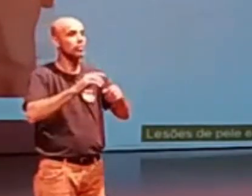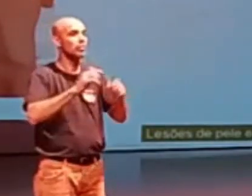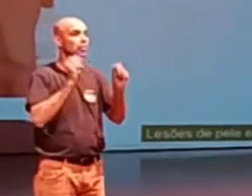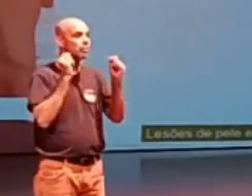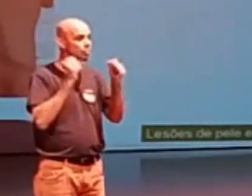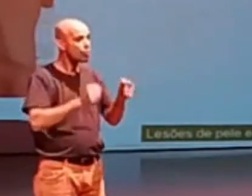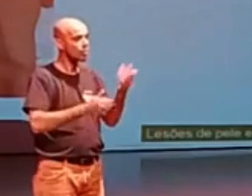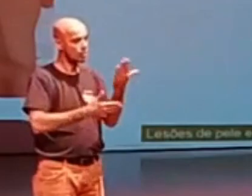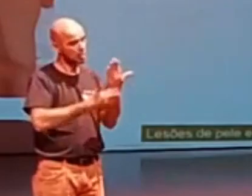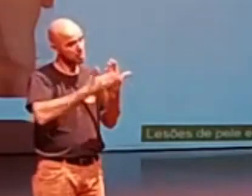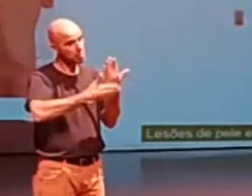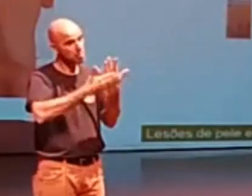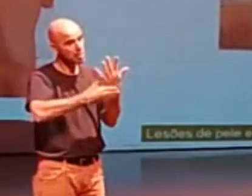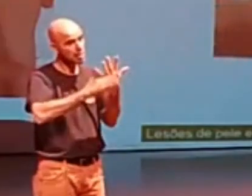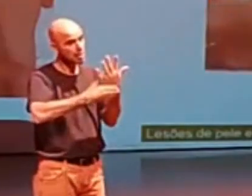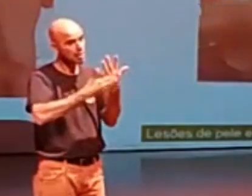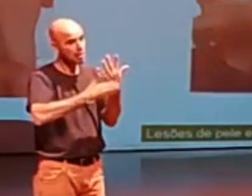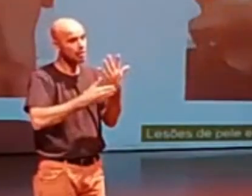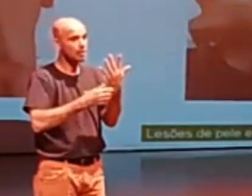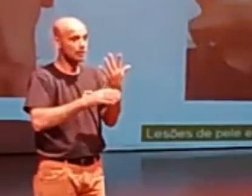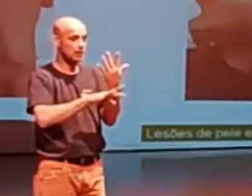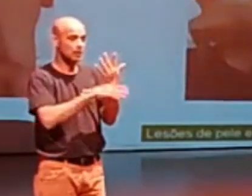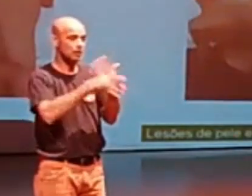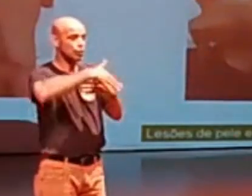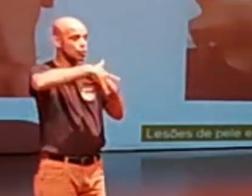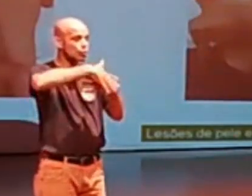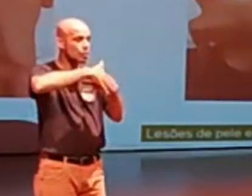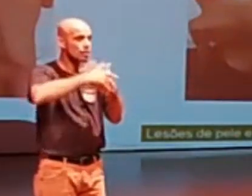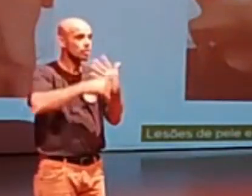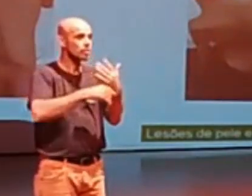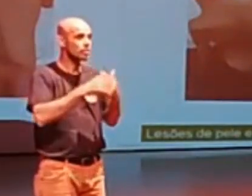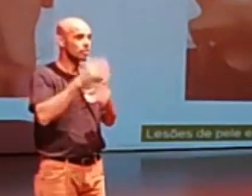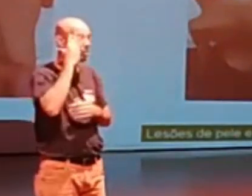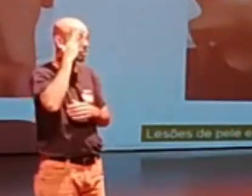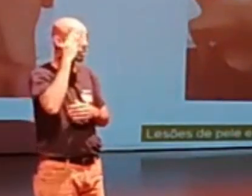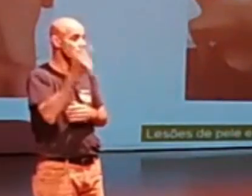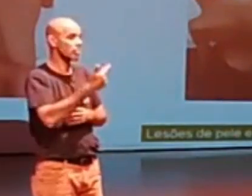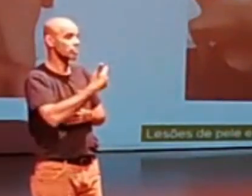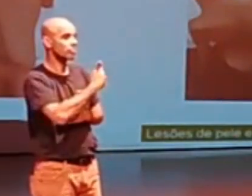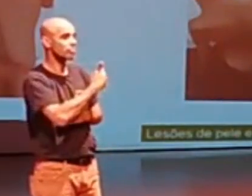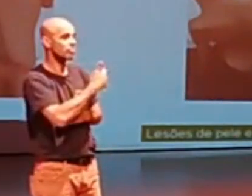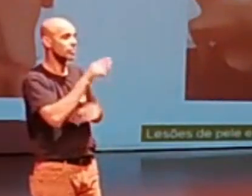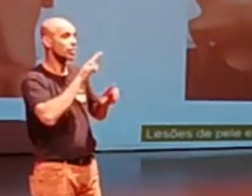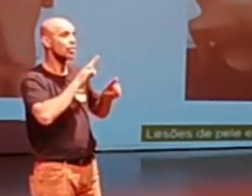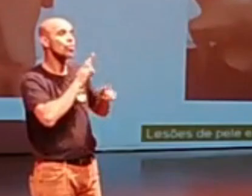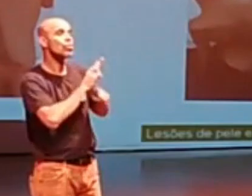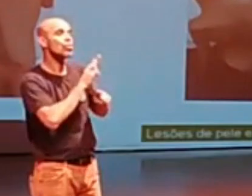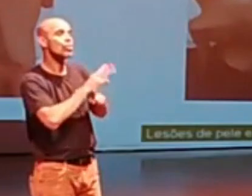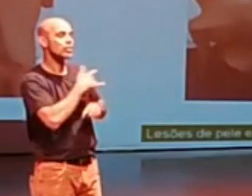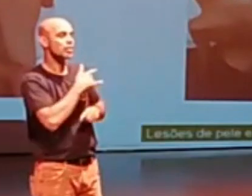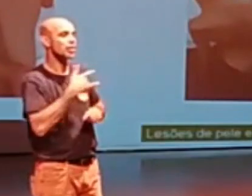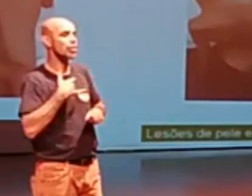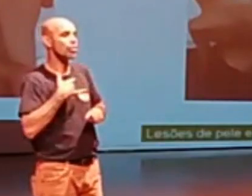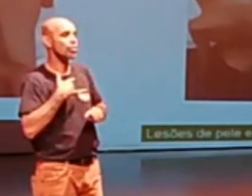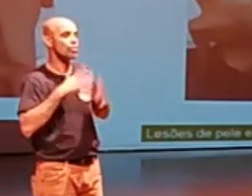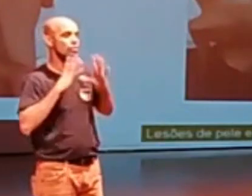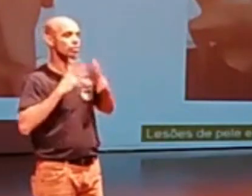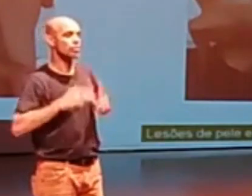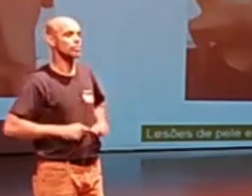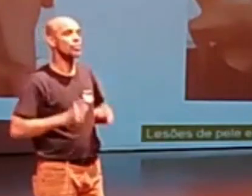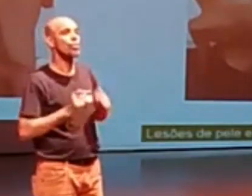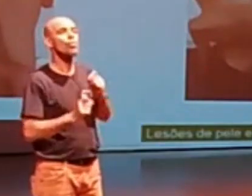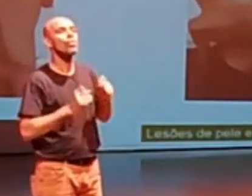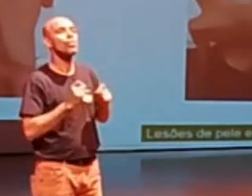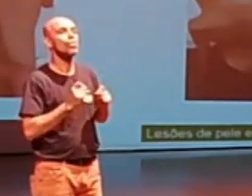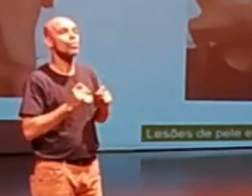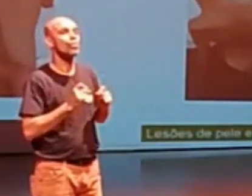pele. Isso precisa de cuidados. Imagina aqui essa outra criança. E os cuidados para a saúde, a higiene. São